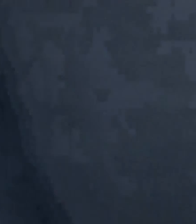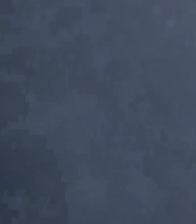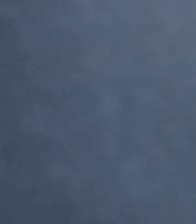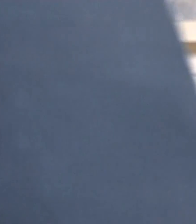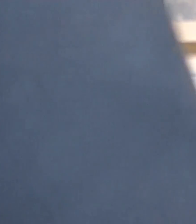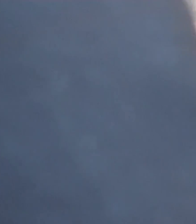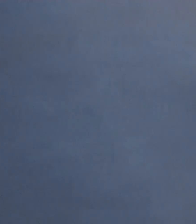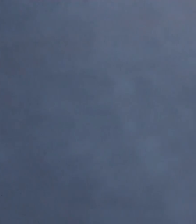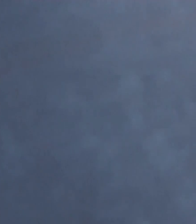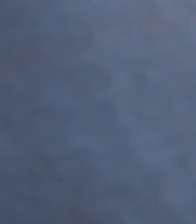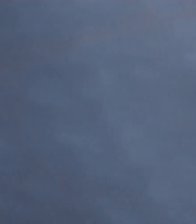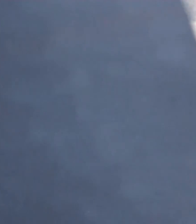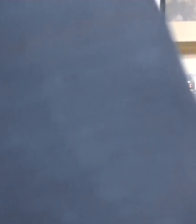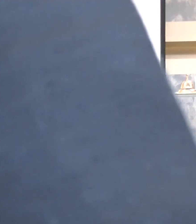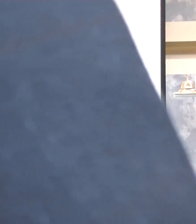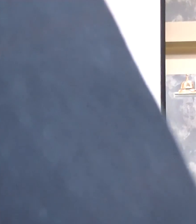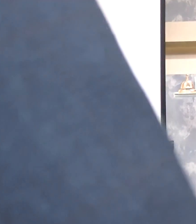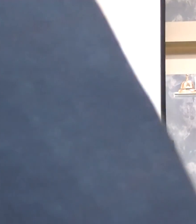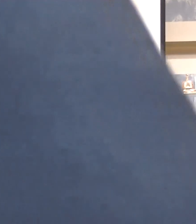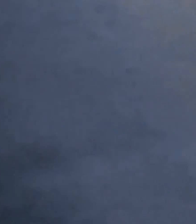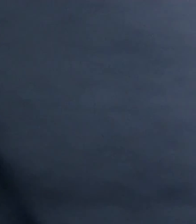どうもありがとうございました。